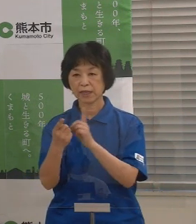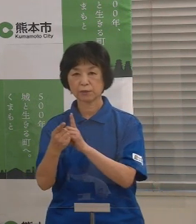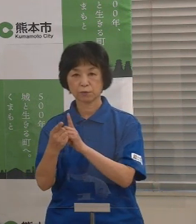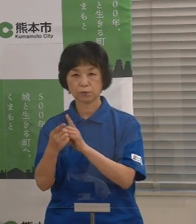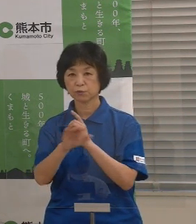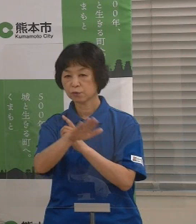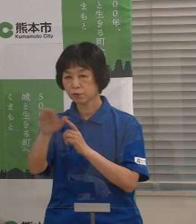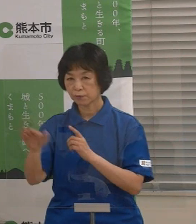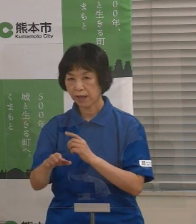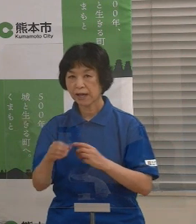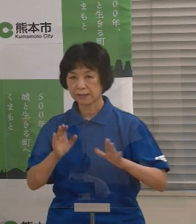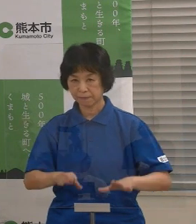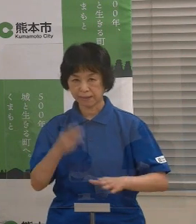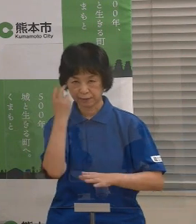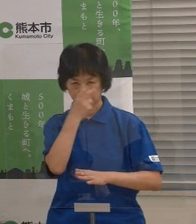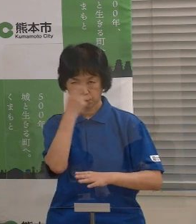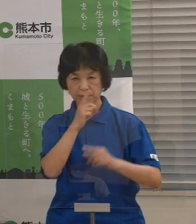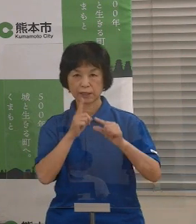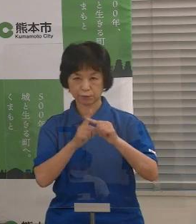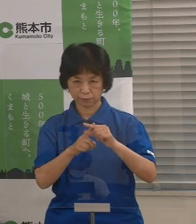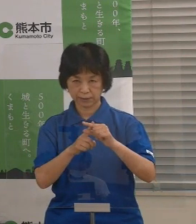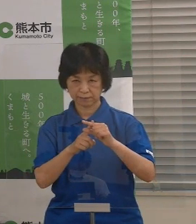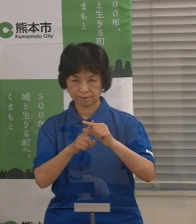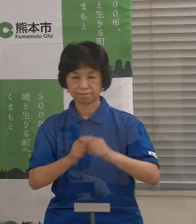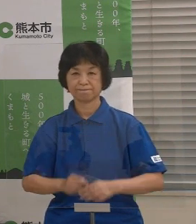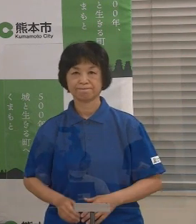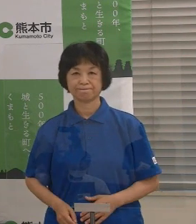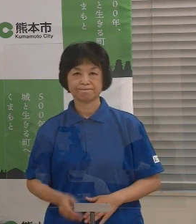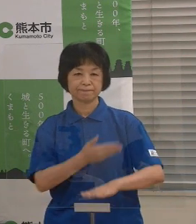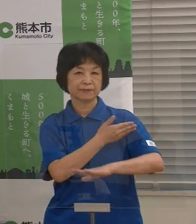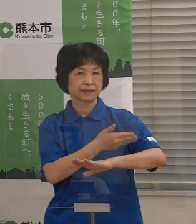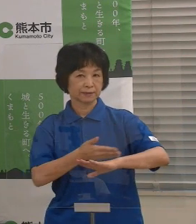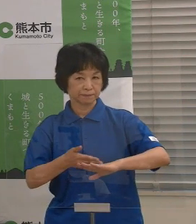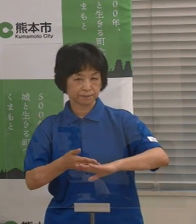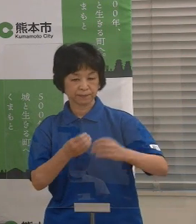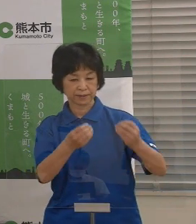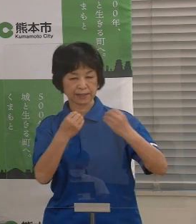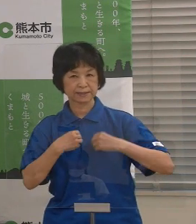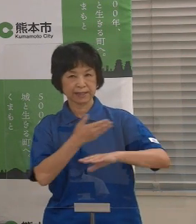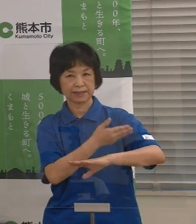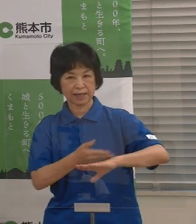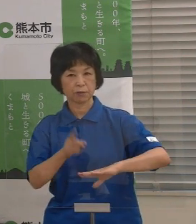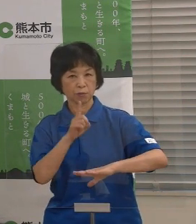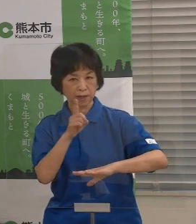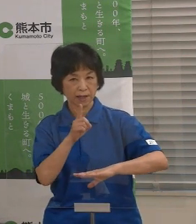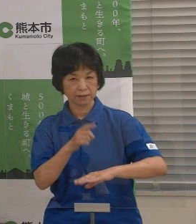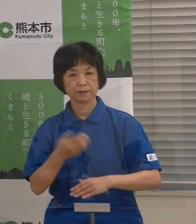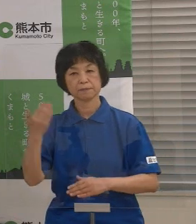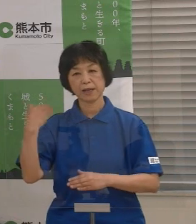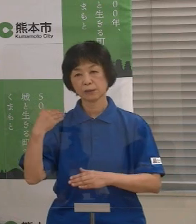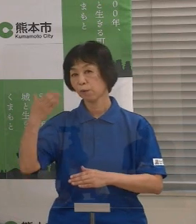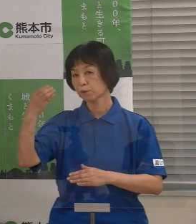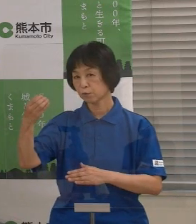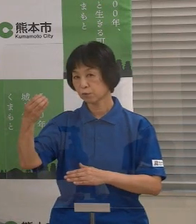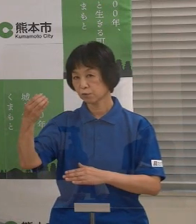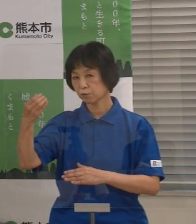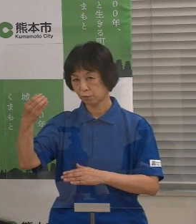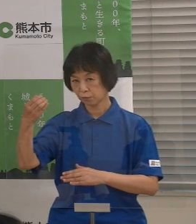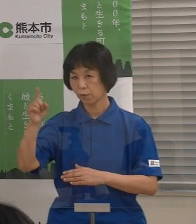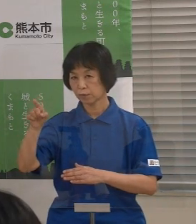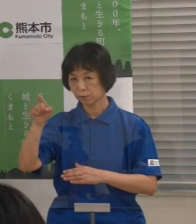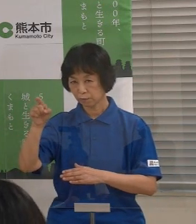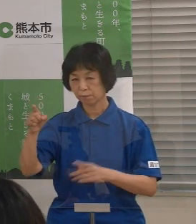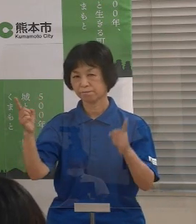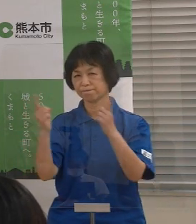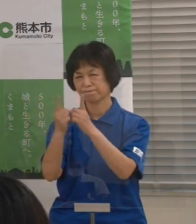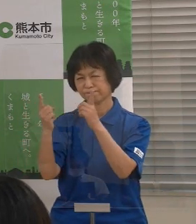です。感染経路はこの方は90例目の方の濃厚接触者ということになります